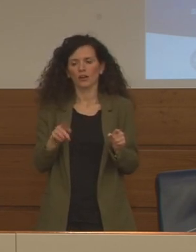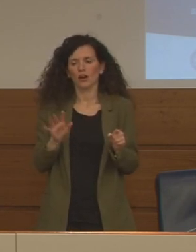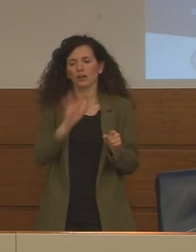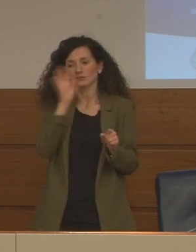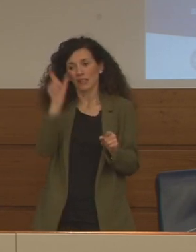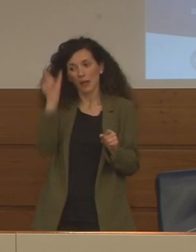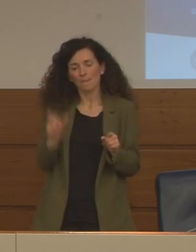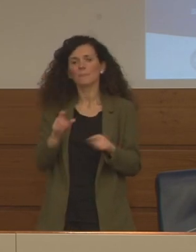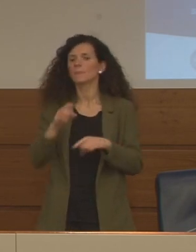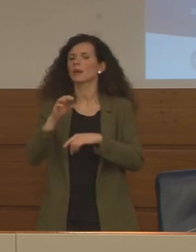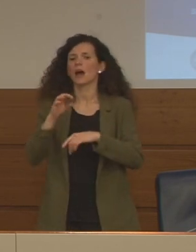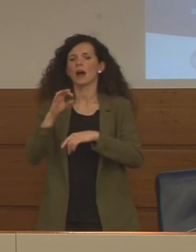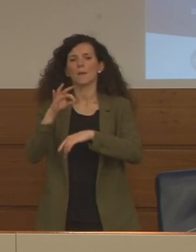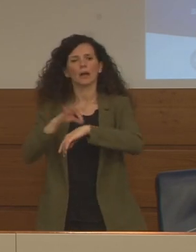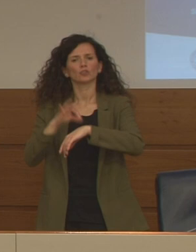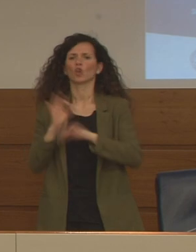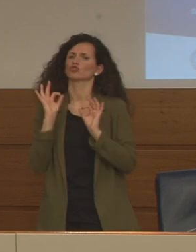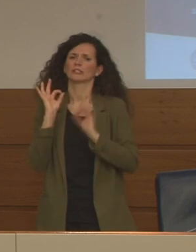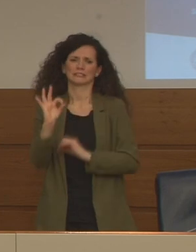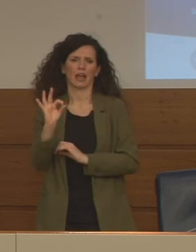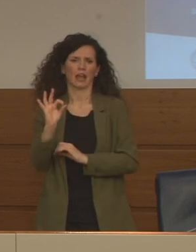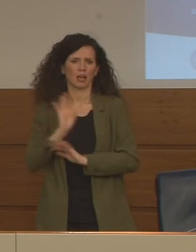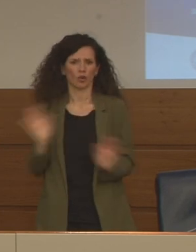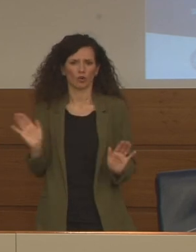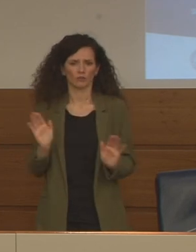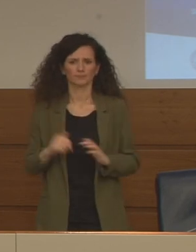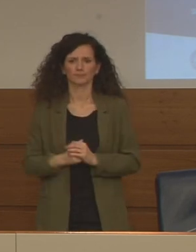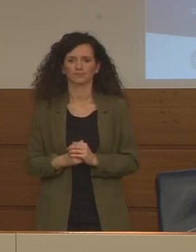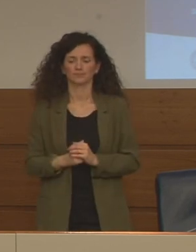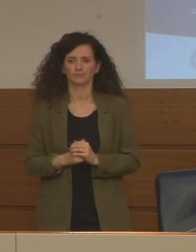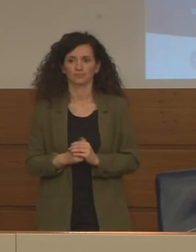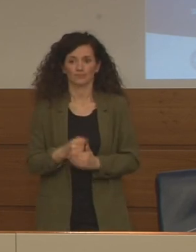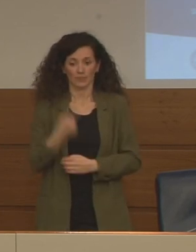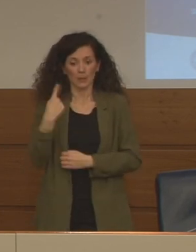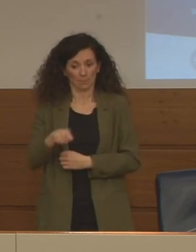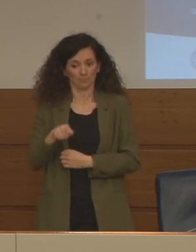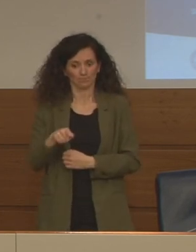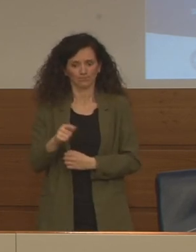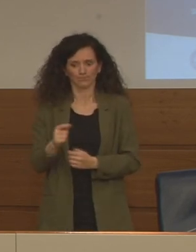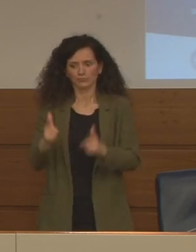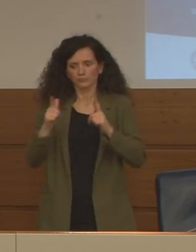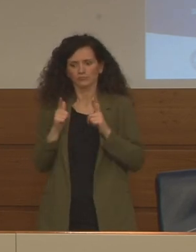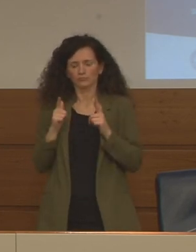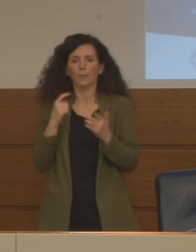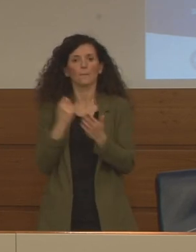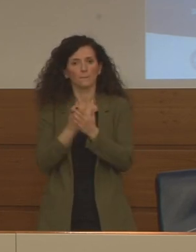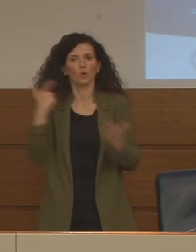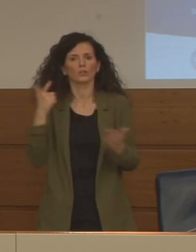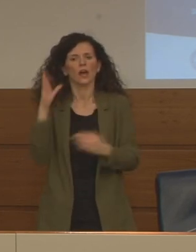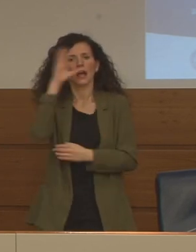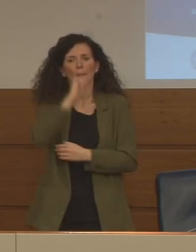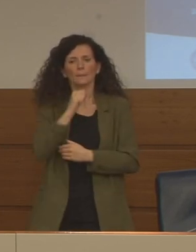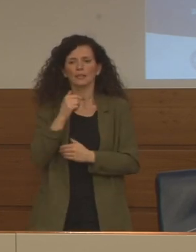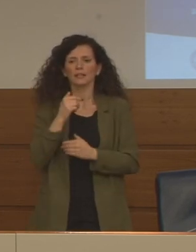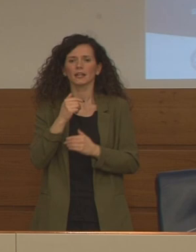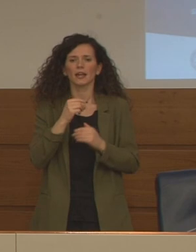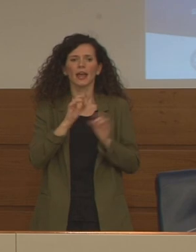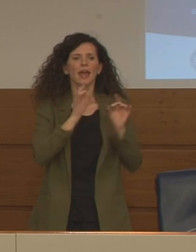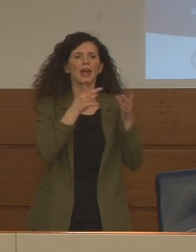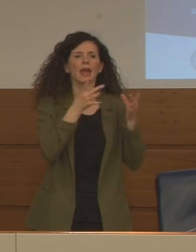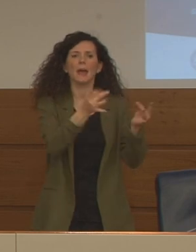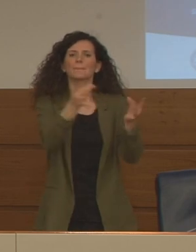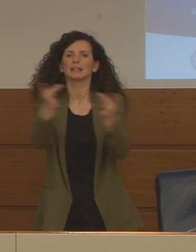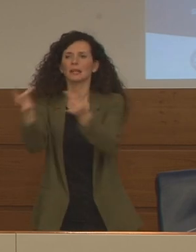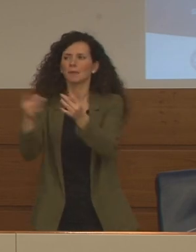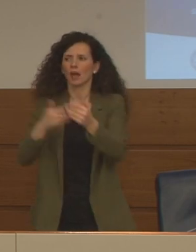patologie questo è un passaggio importante per comprendere un po l'andamento dell'epidemia è anche